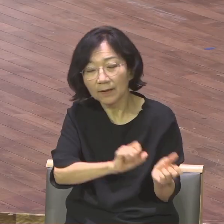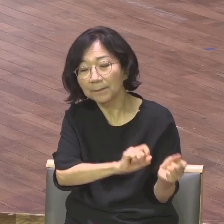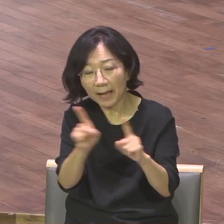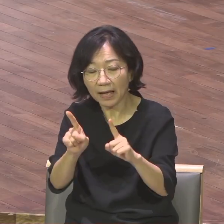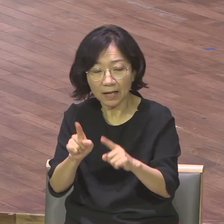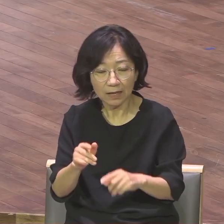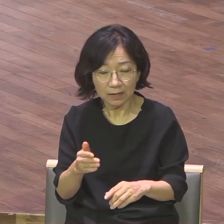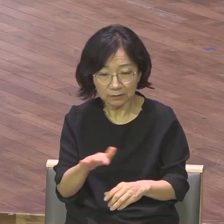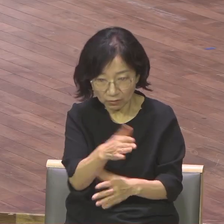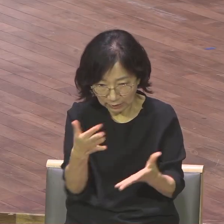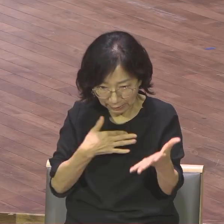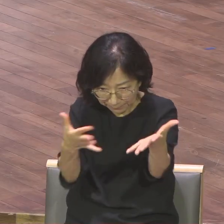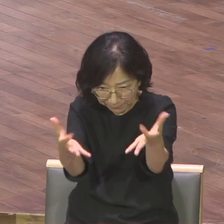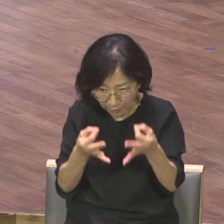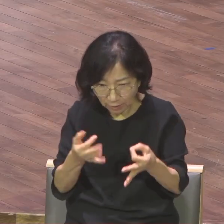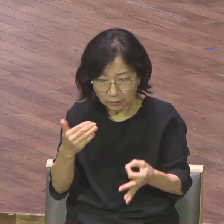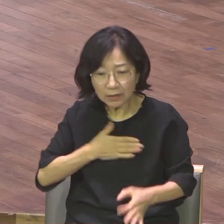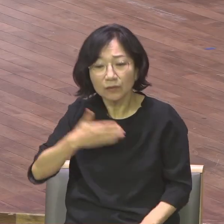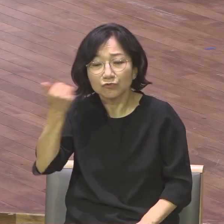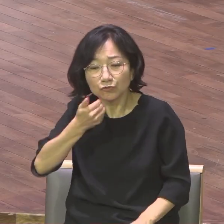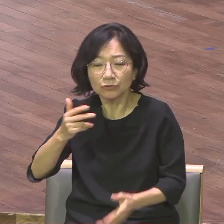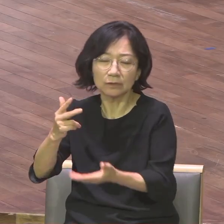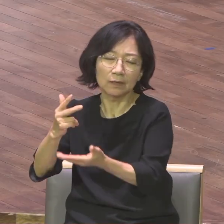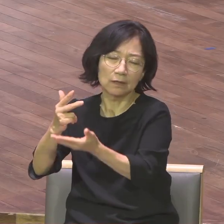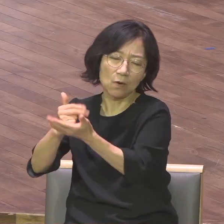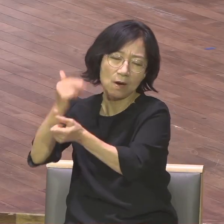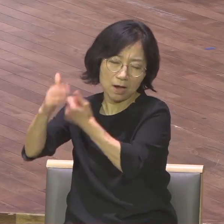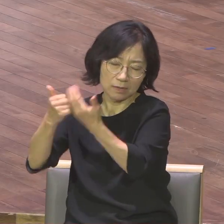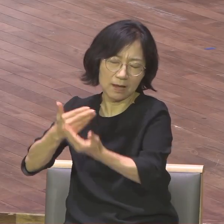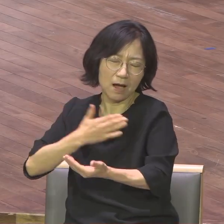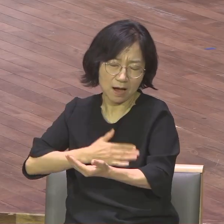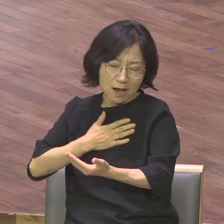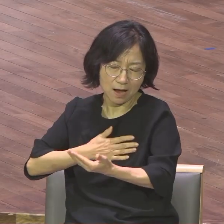줄 너희가 아리라 하셨다 하라.